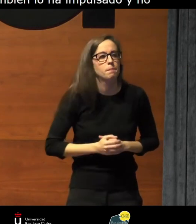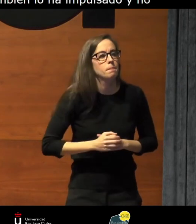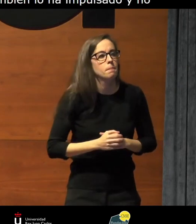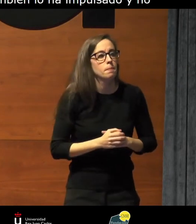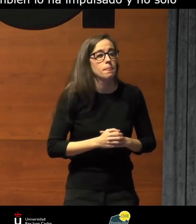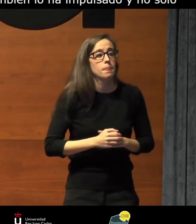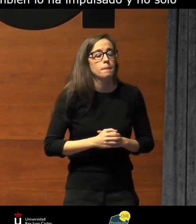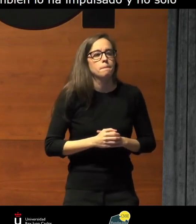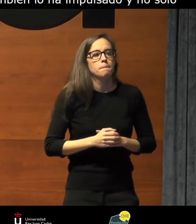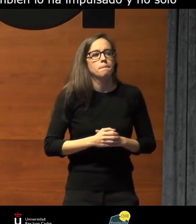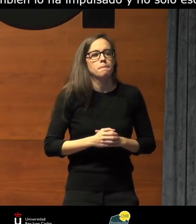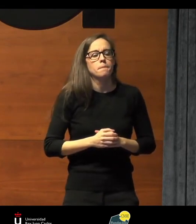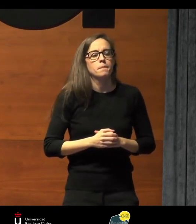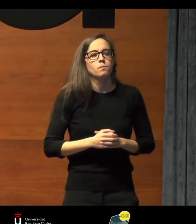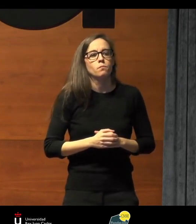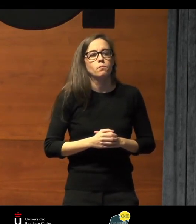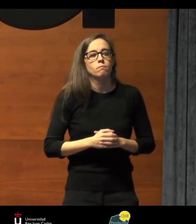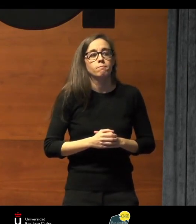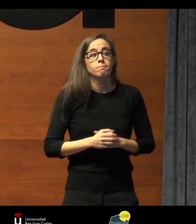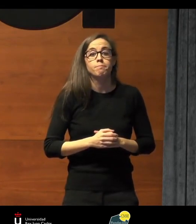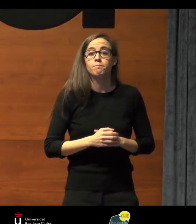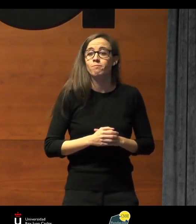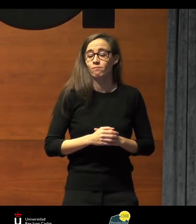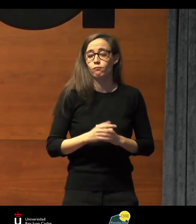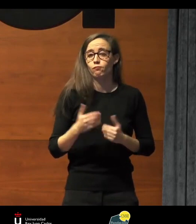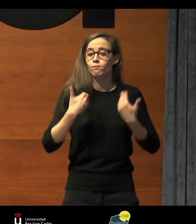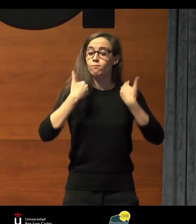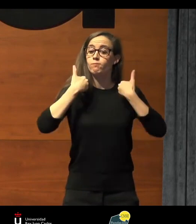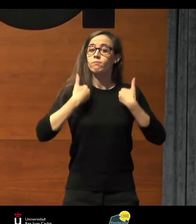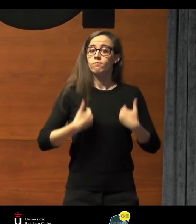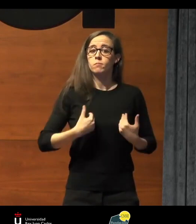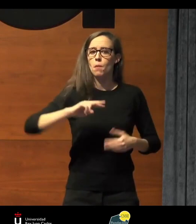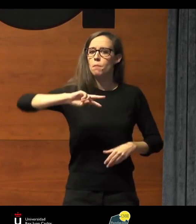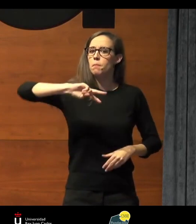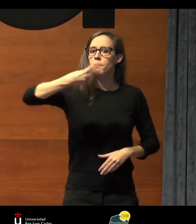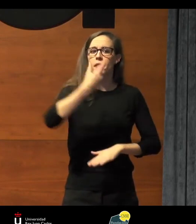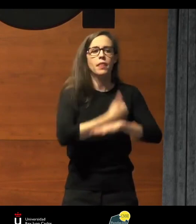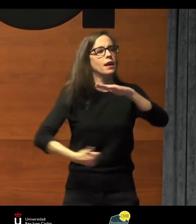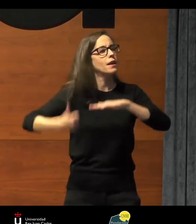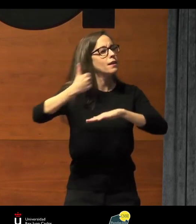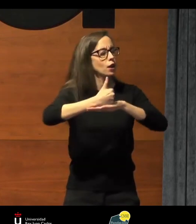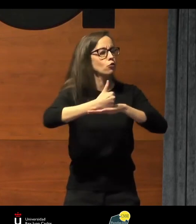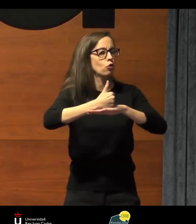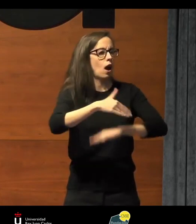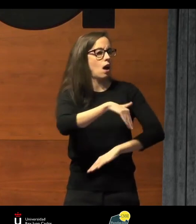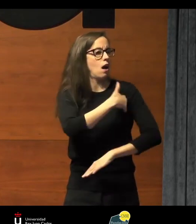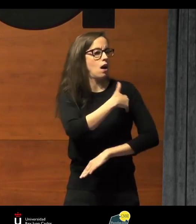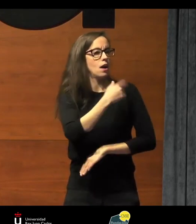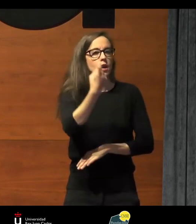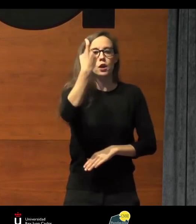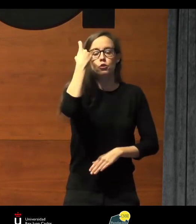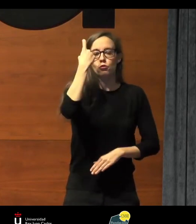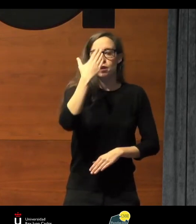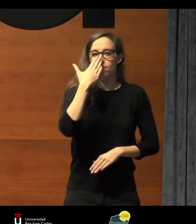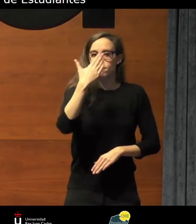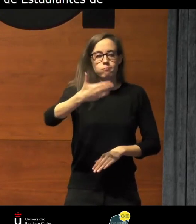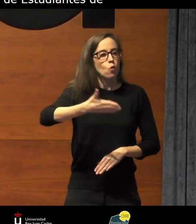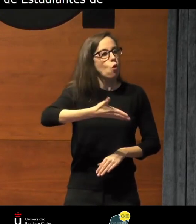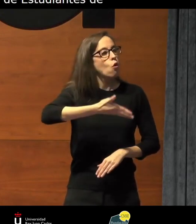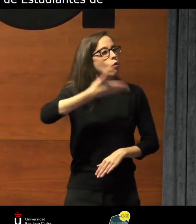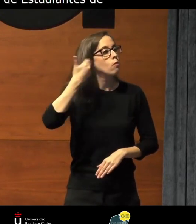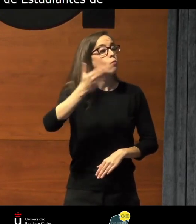Pero más aún, como vicerrectora de estudiantes, es un honor poder decir que los primeros